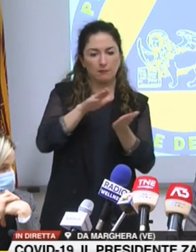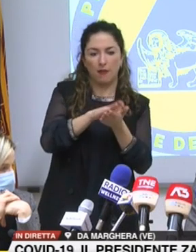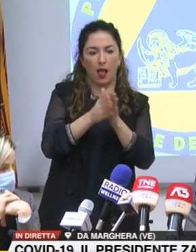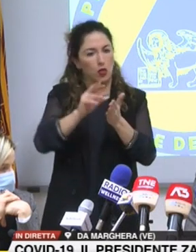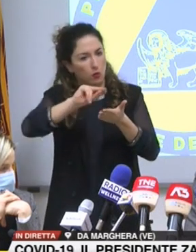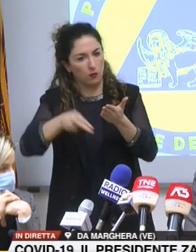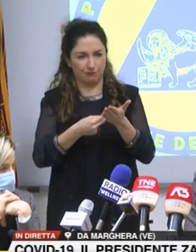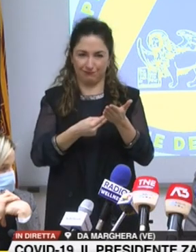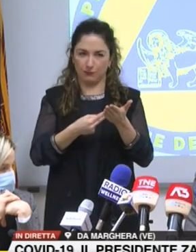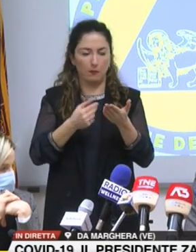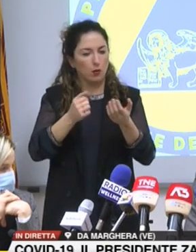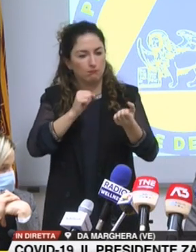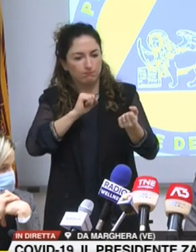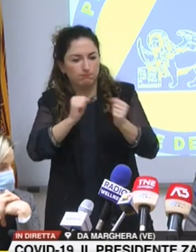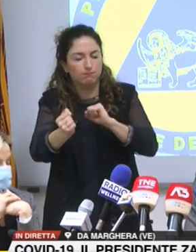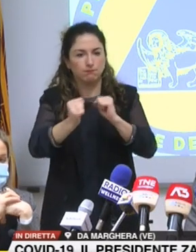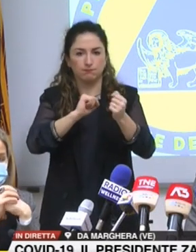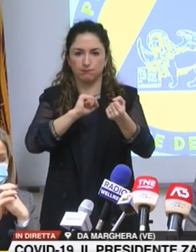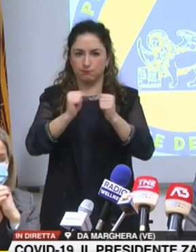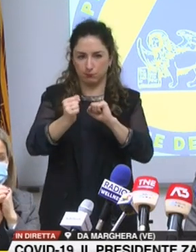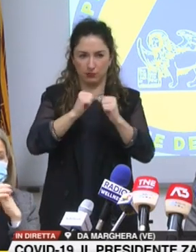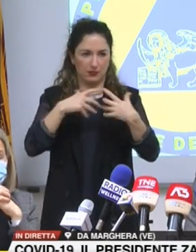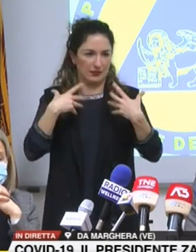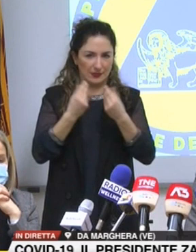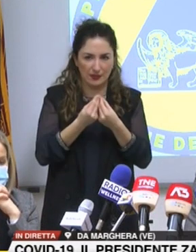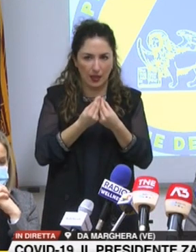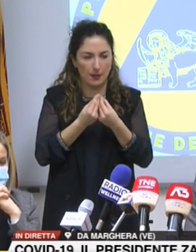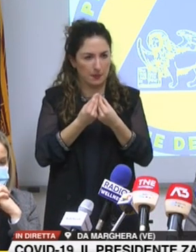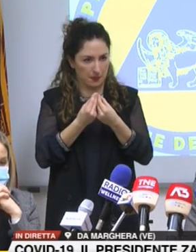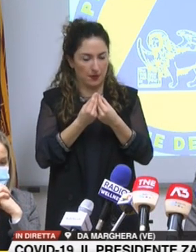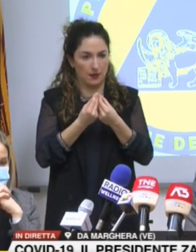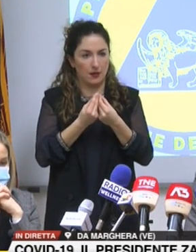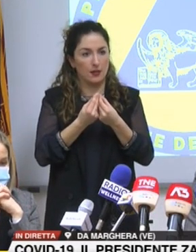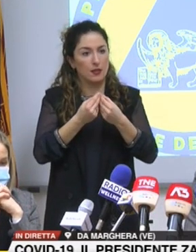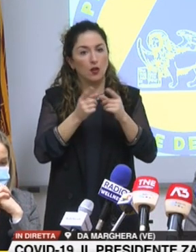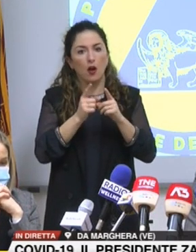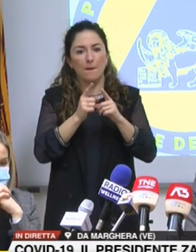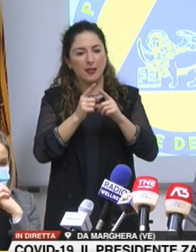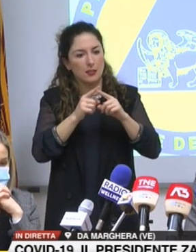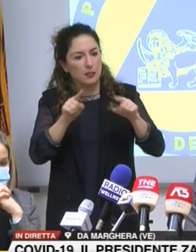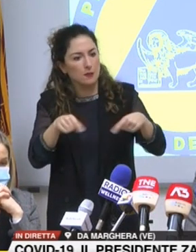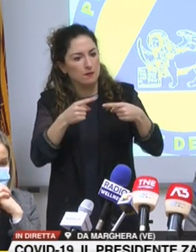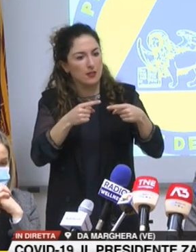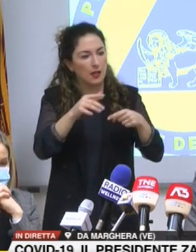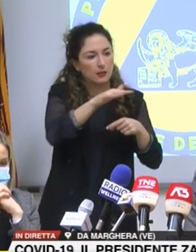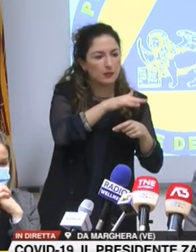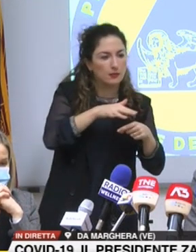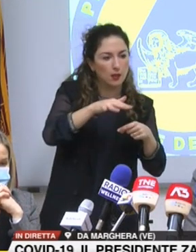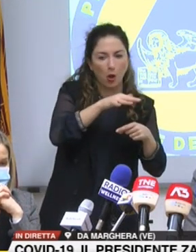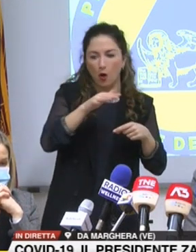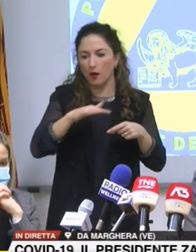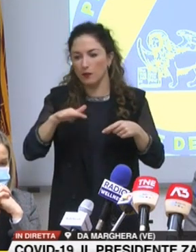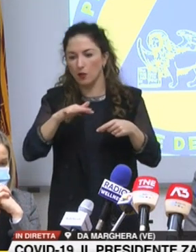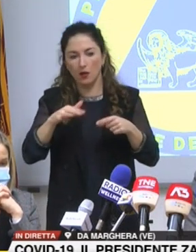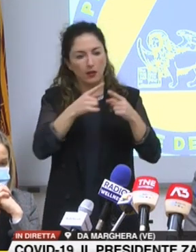giustamente titolato questo aspetto, cioè bisogna che questa sfida adesso non sia più una sfida da zone ma sia una sfida da